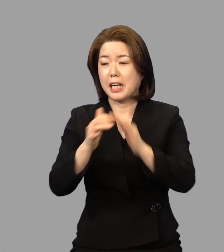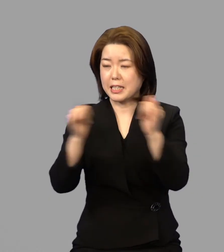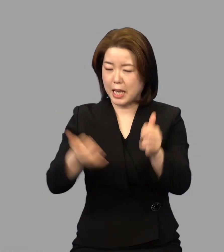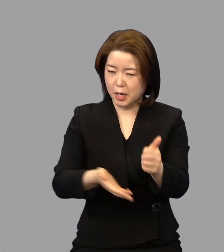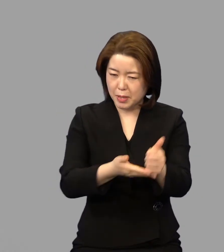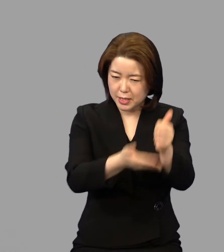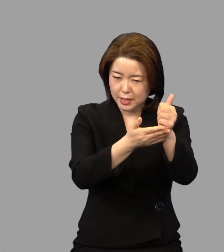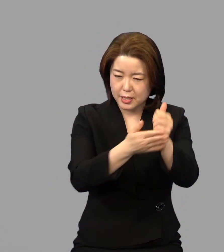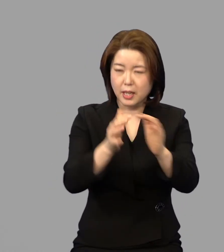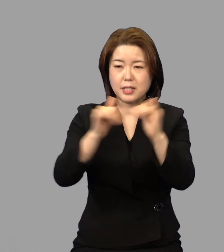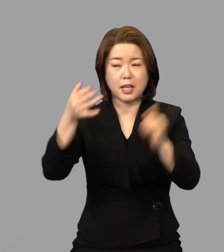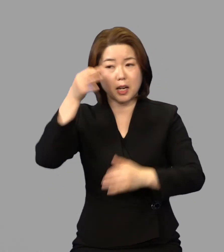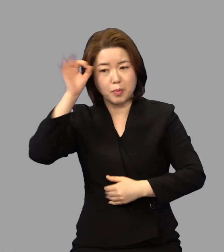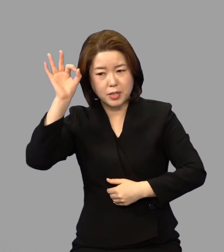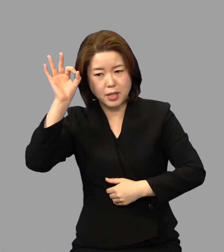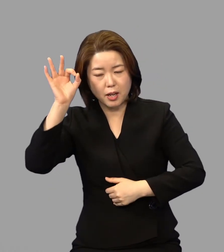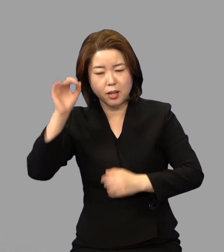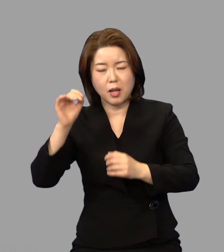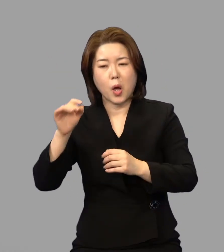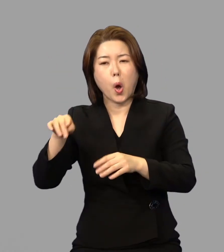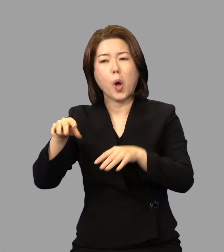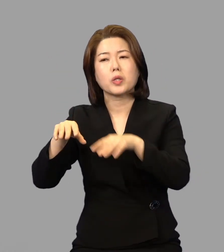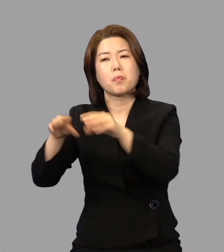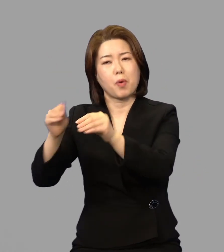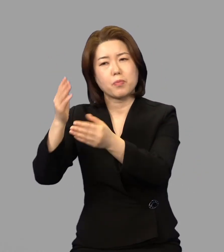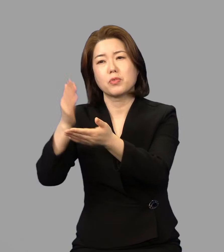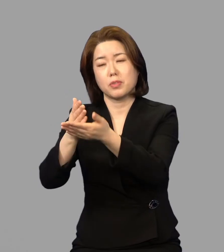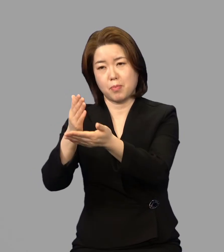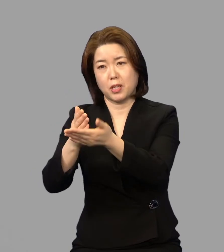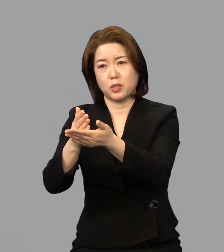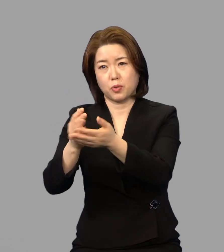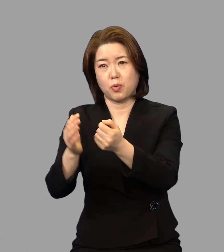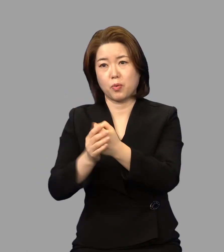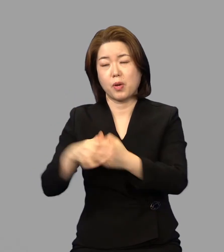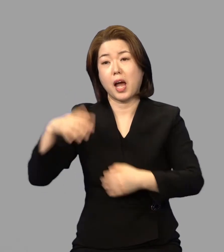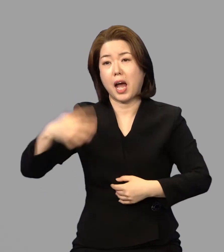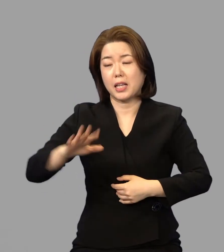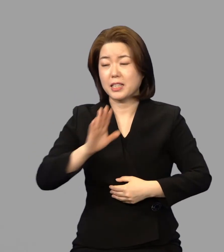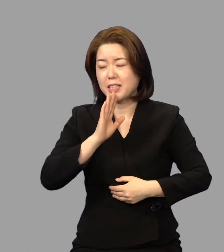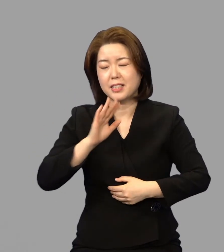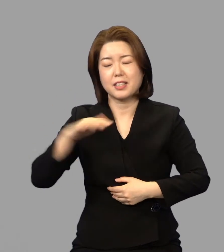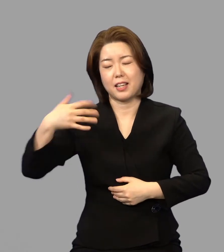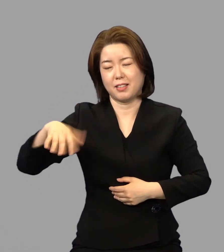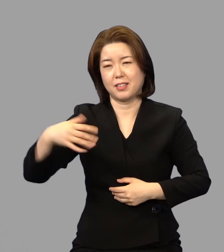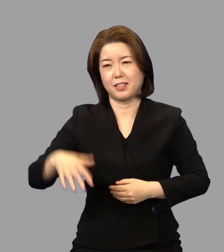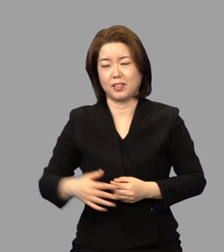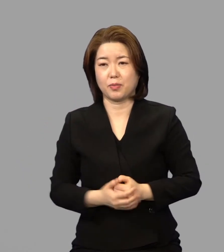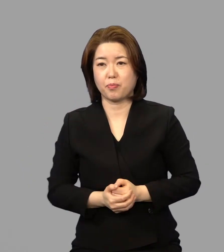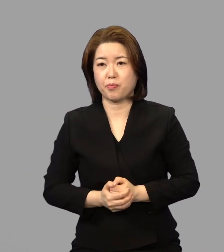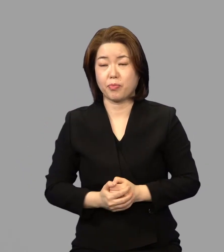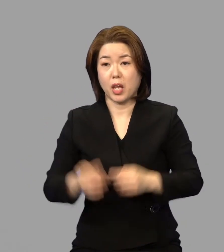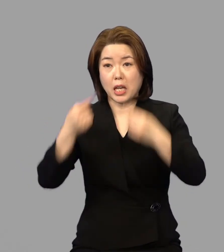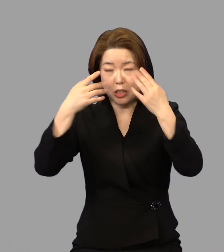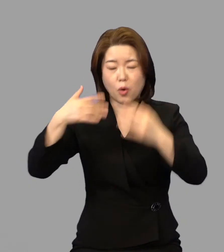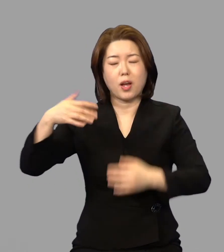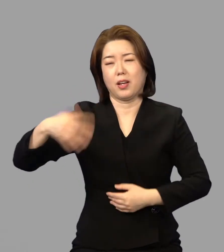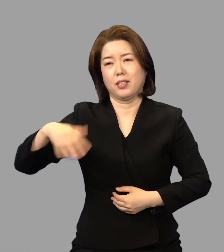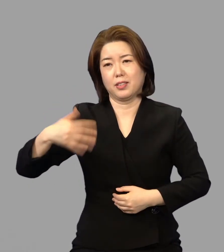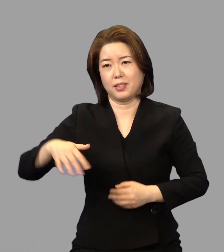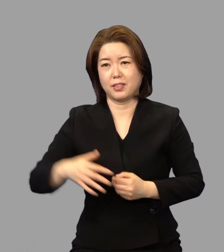인정에 머물면 안 됩니다. 그건 아직 진짜는 아니에요. 정확하지가